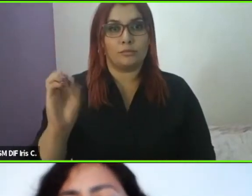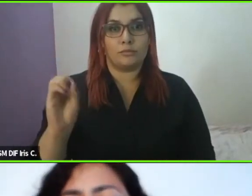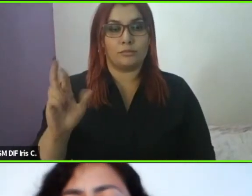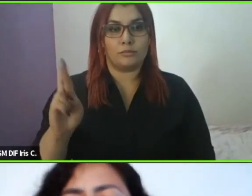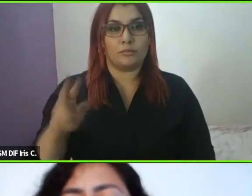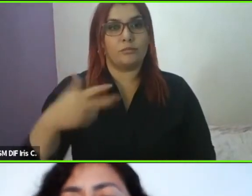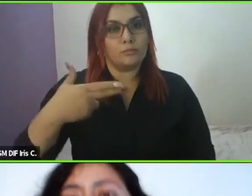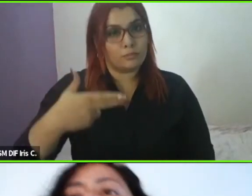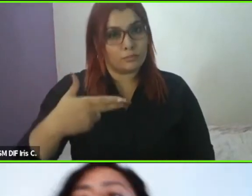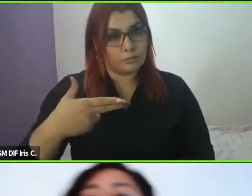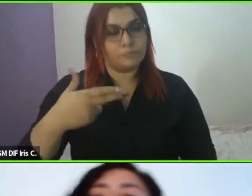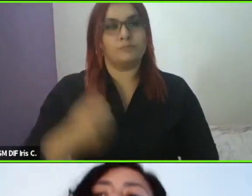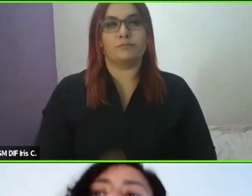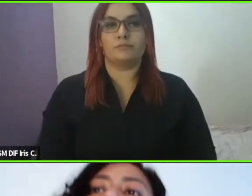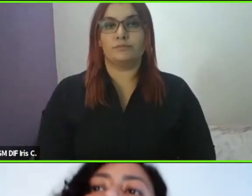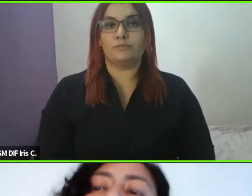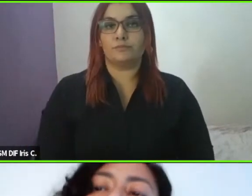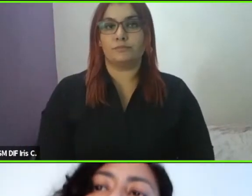leer